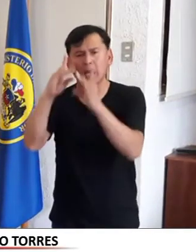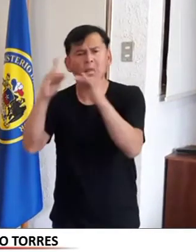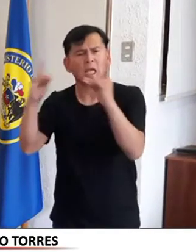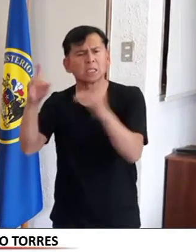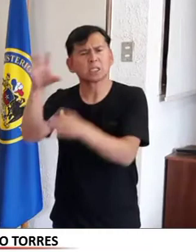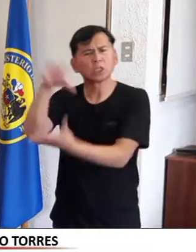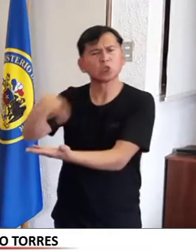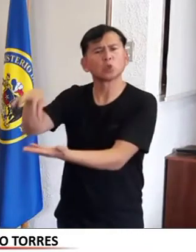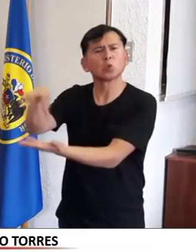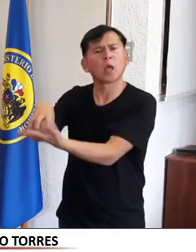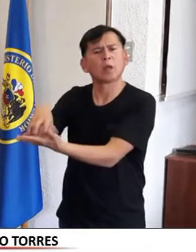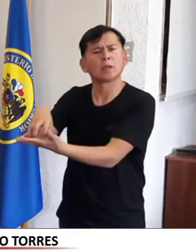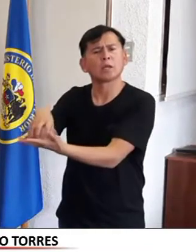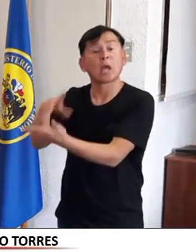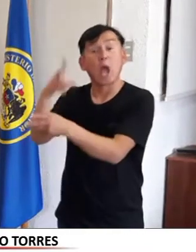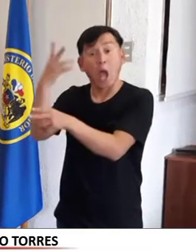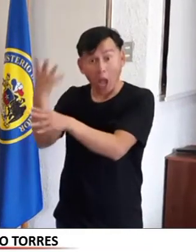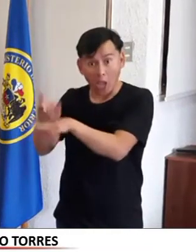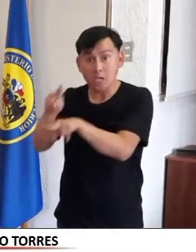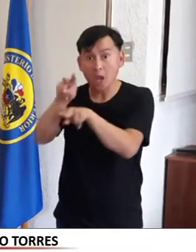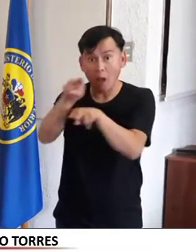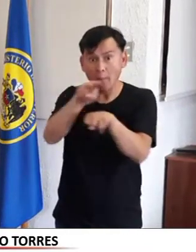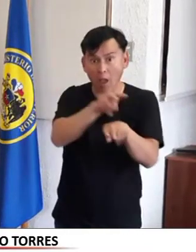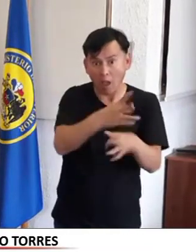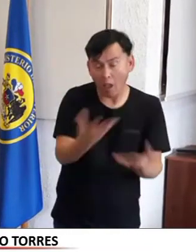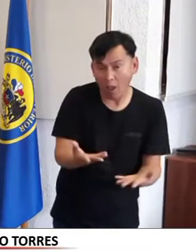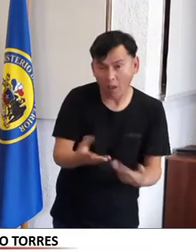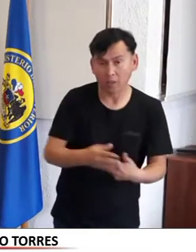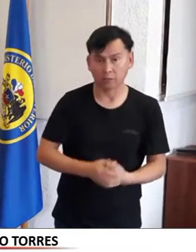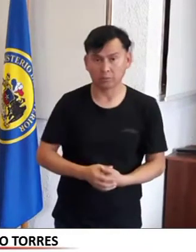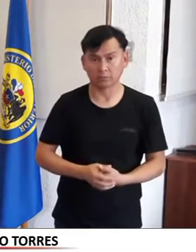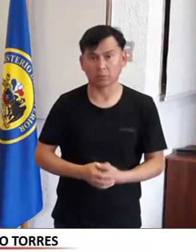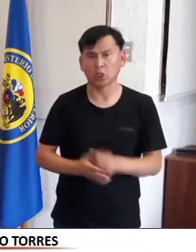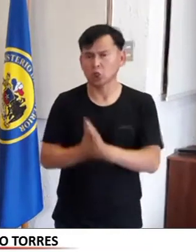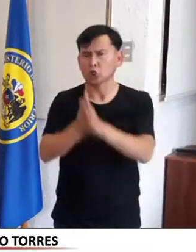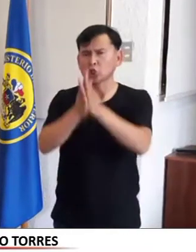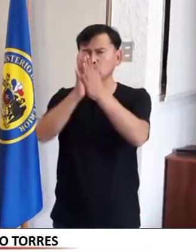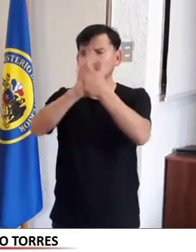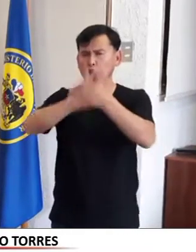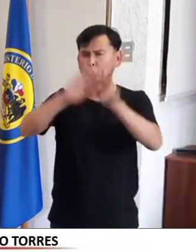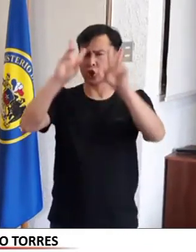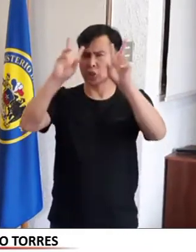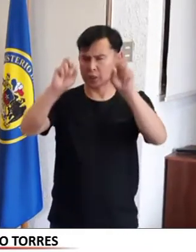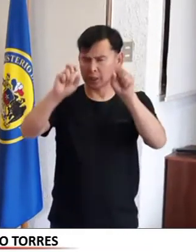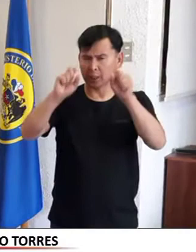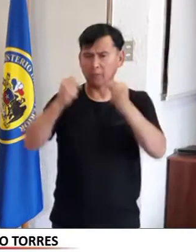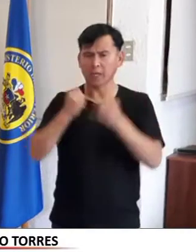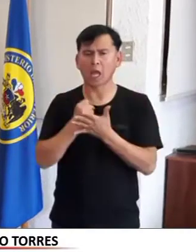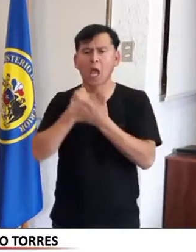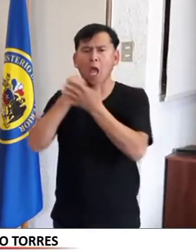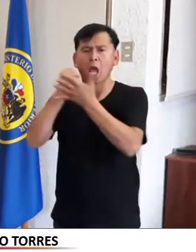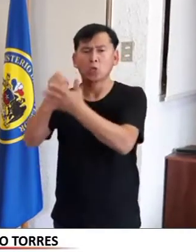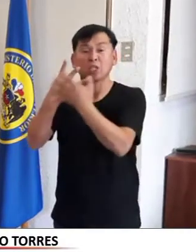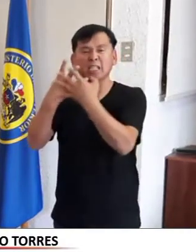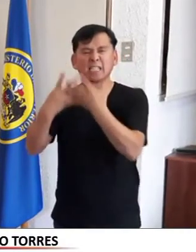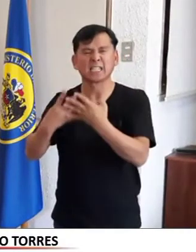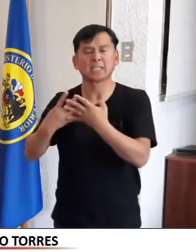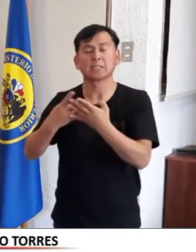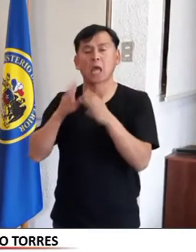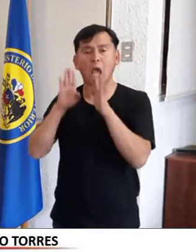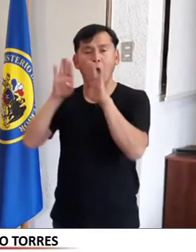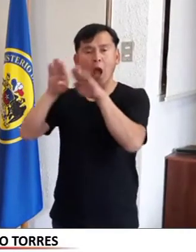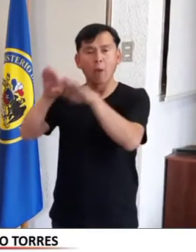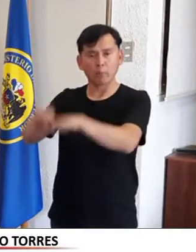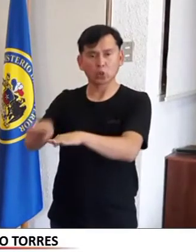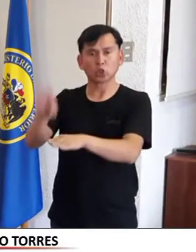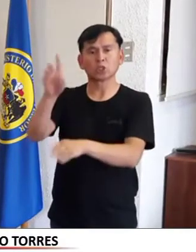la posibilidad de implementar camas críticas en ese recinto? Toda la logística de redes asistenciales la está diseñando el Servicio de